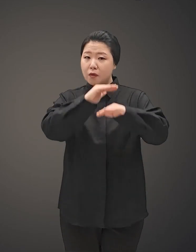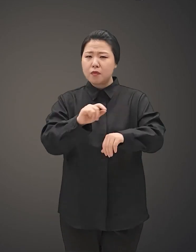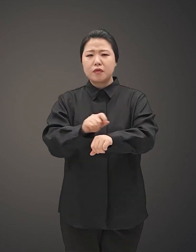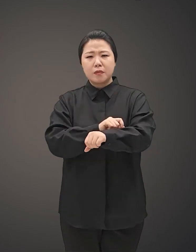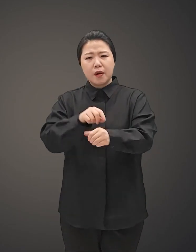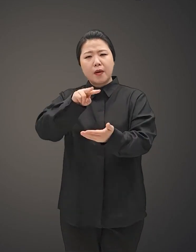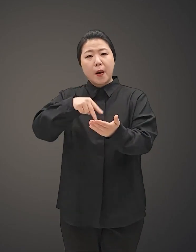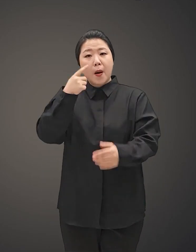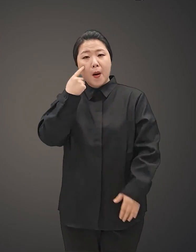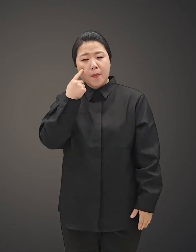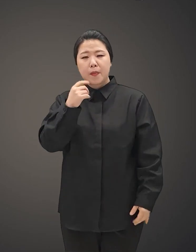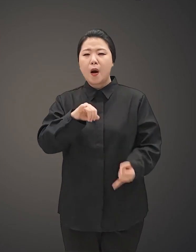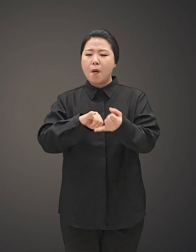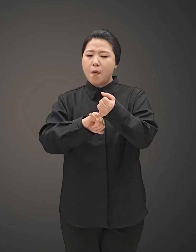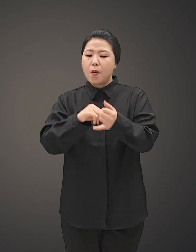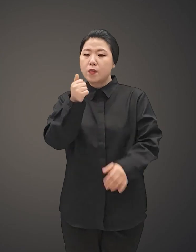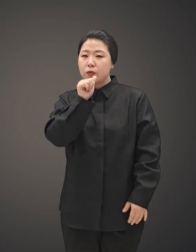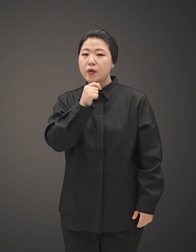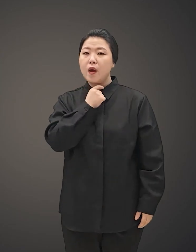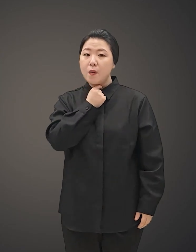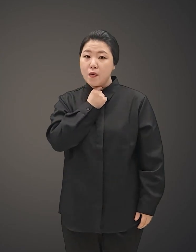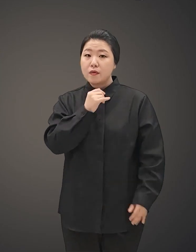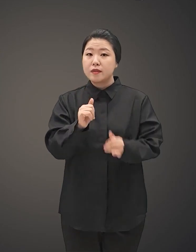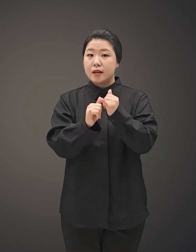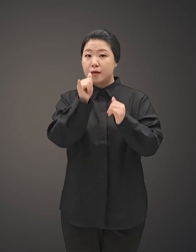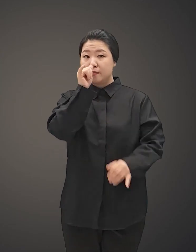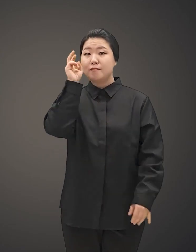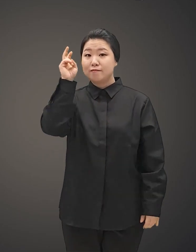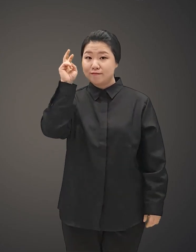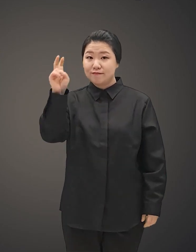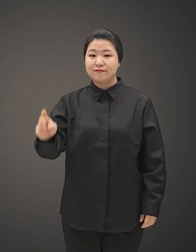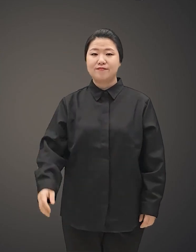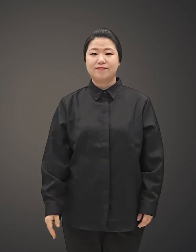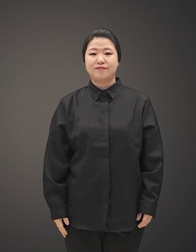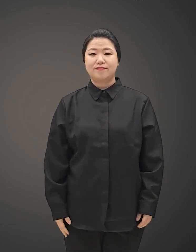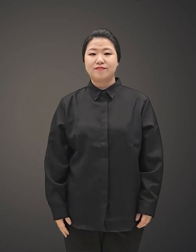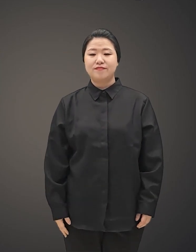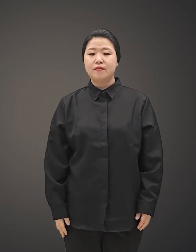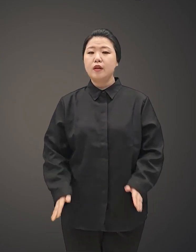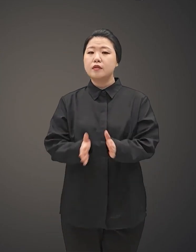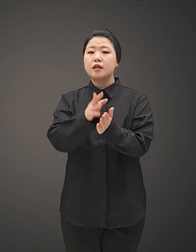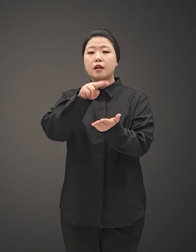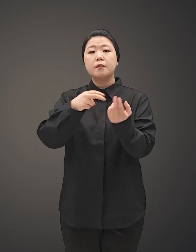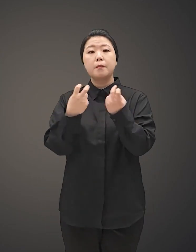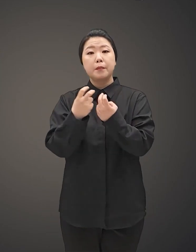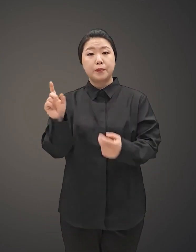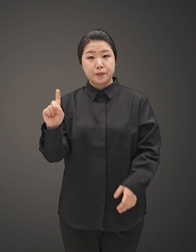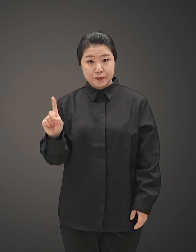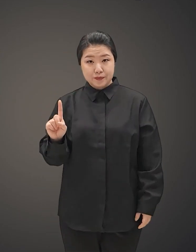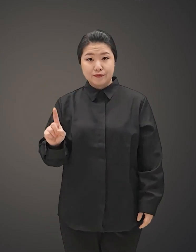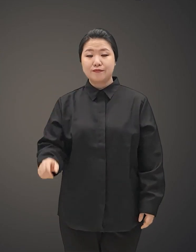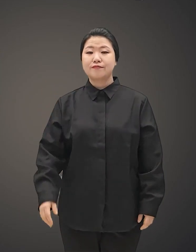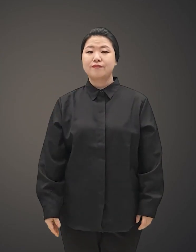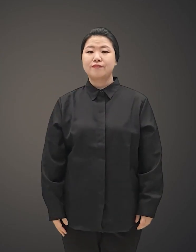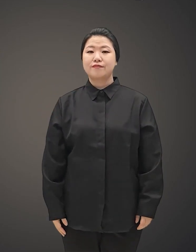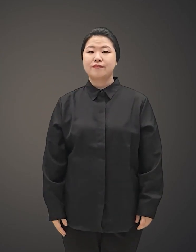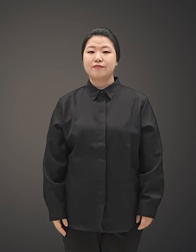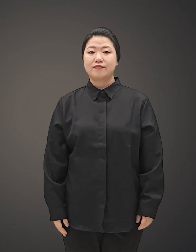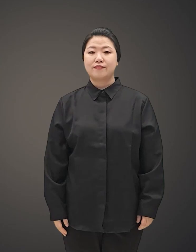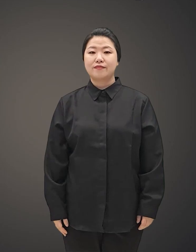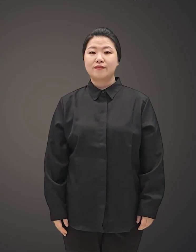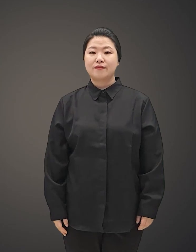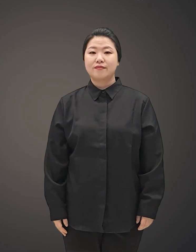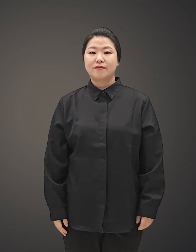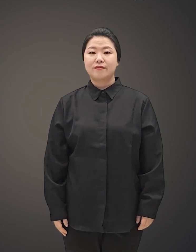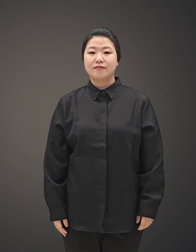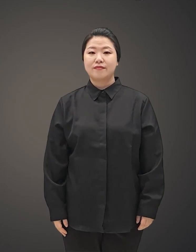보니 특별히 권해주고 싶은 독자가 있을 것 같습니다. 어떤 방식으로 읽어주기를 바라시나요?